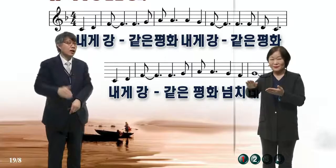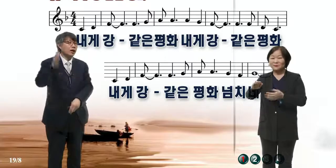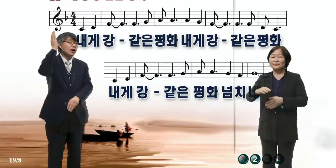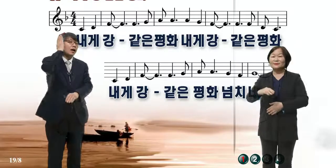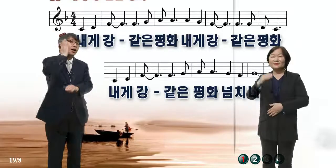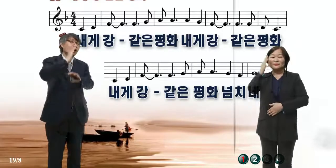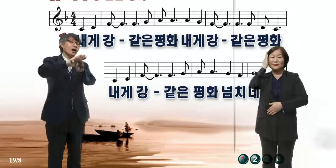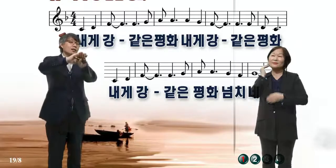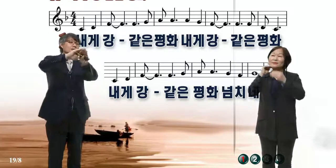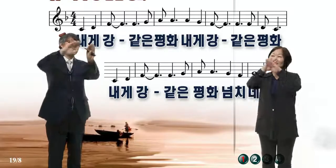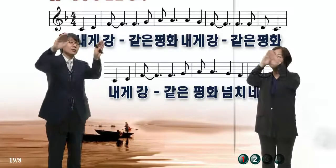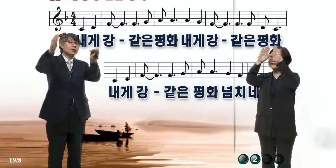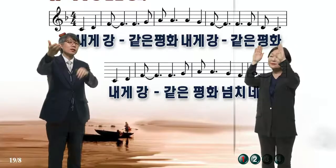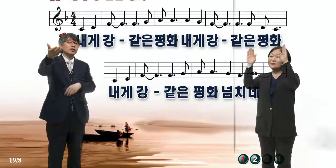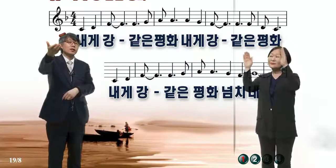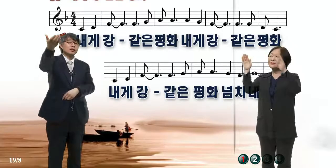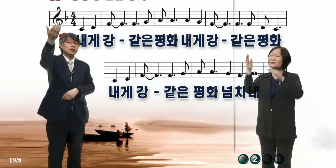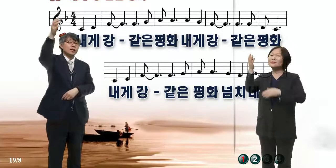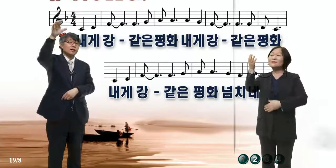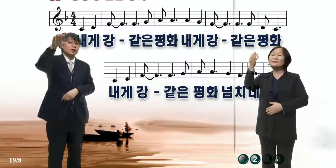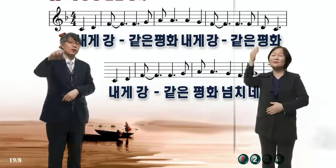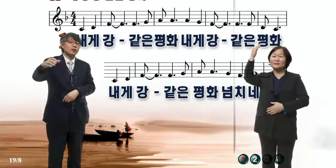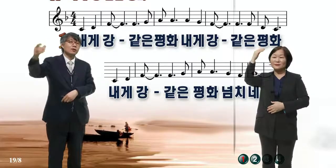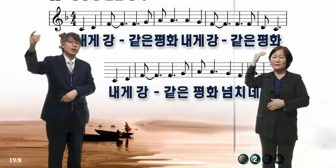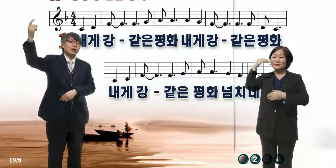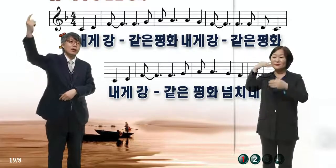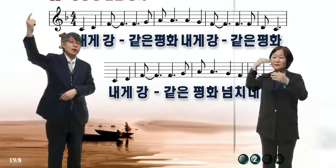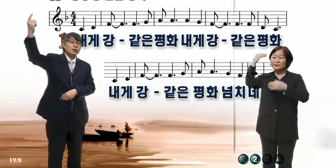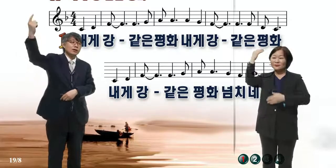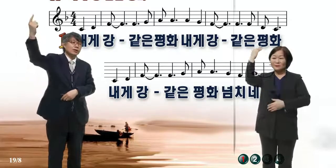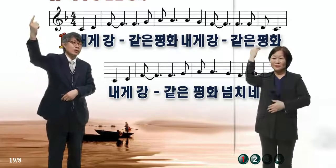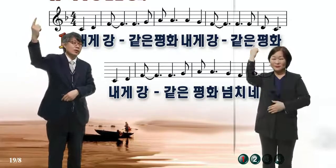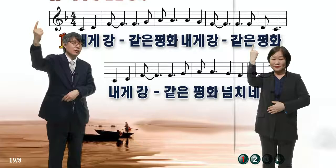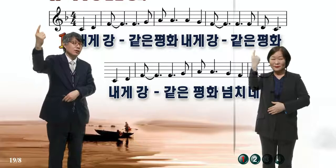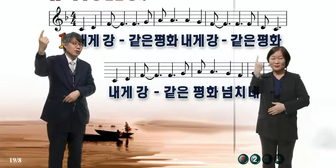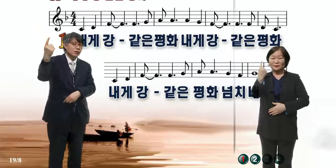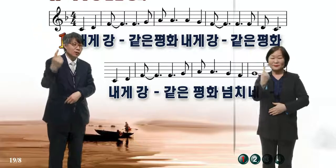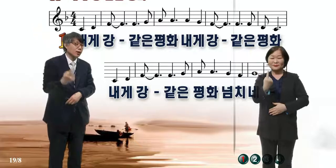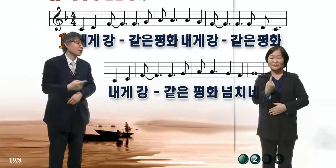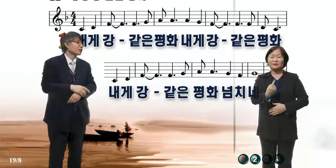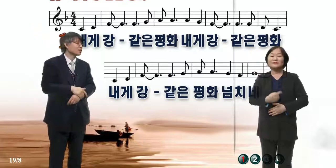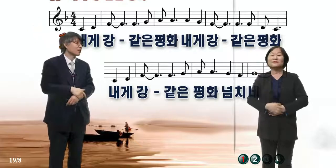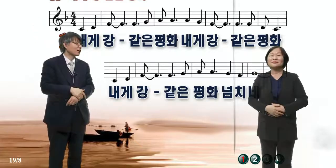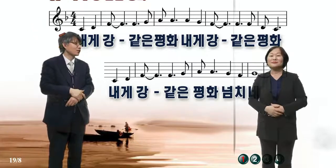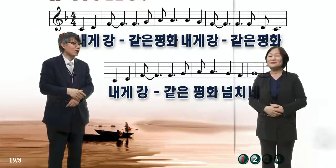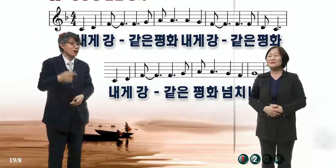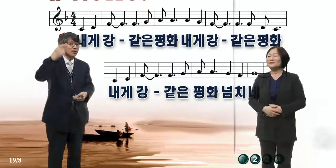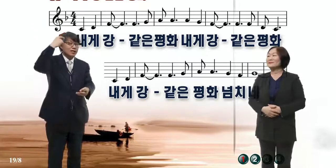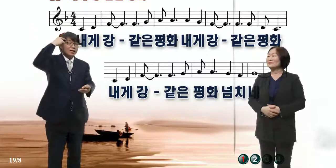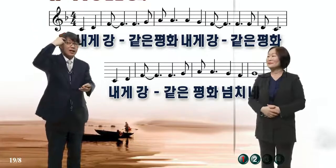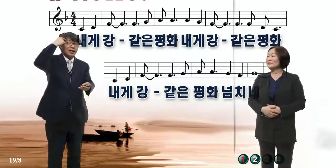평화로다 하늘 위에서 내려오네 뭐 이렇게 쓰잖아요. 그죠? 생각